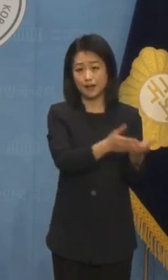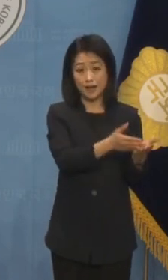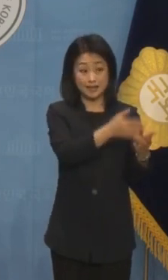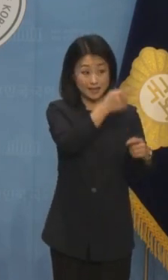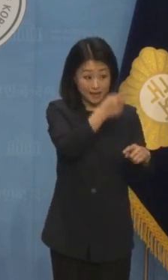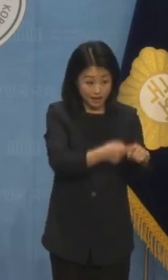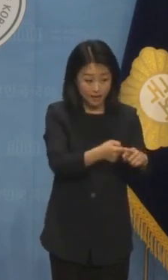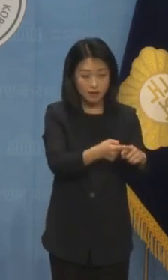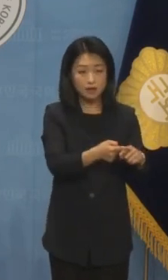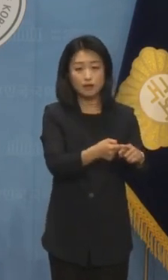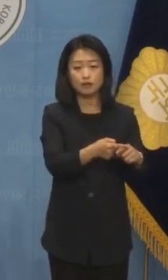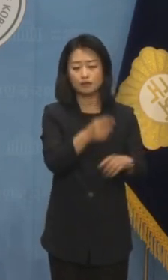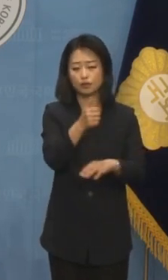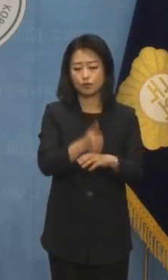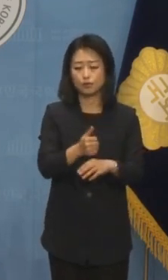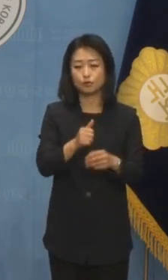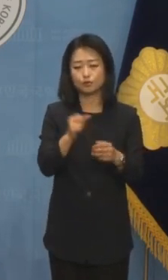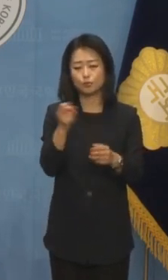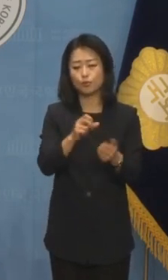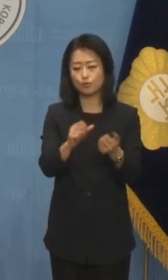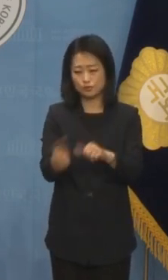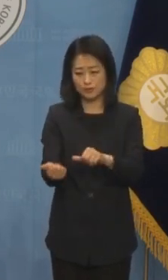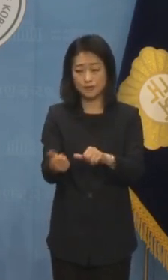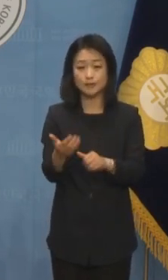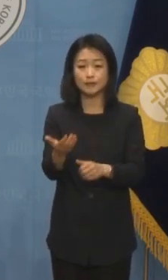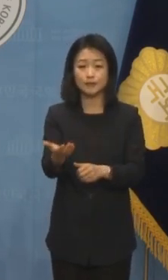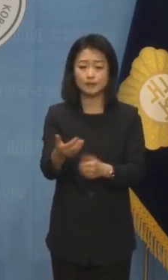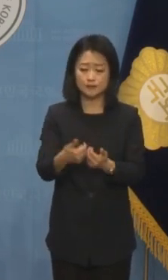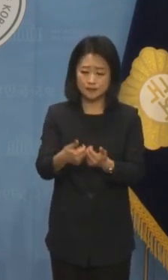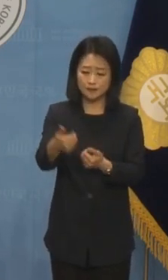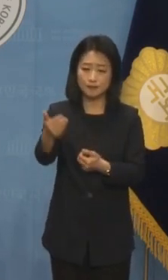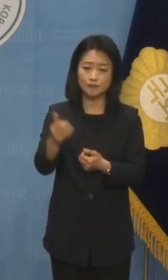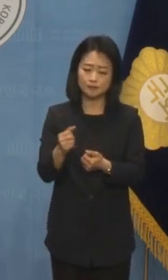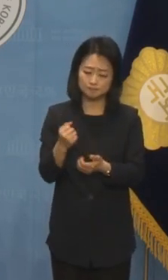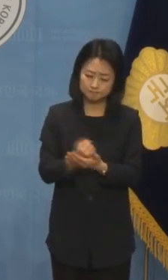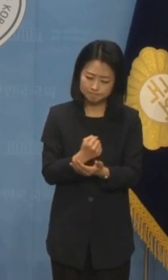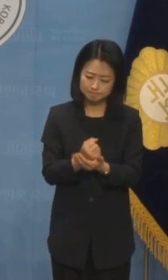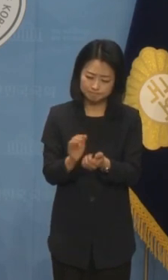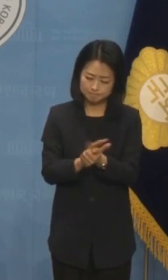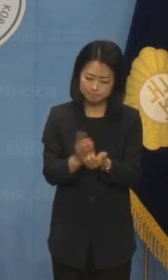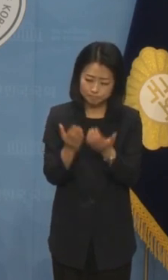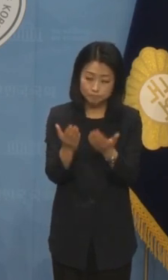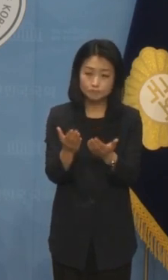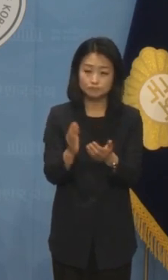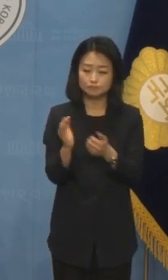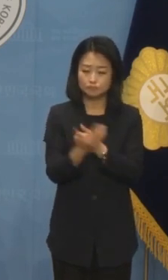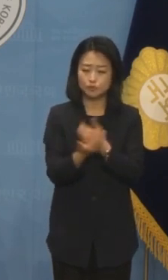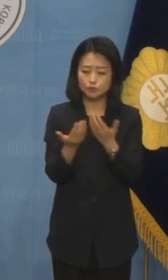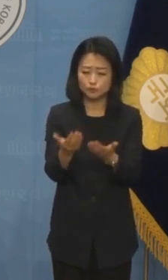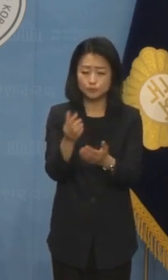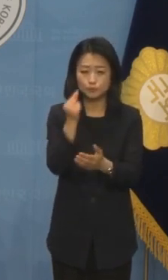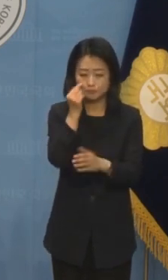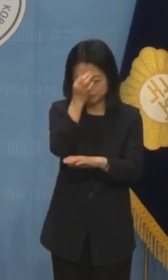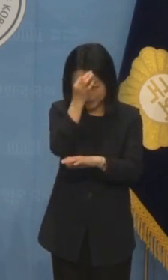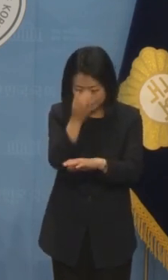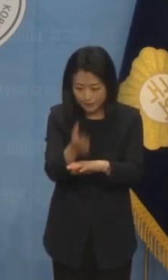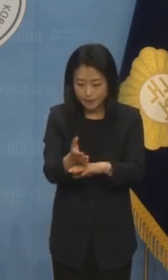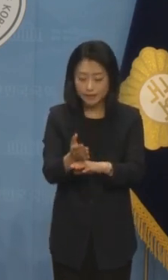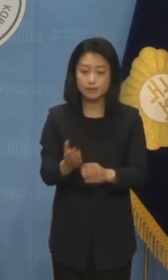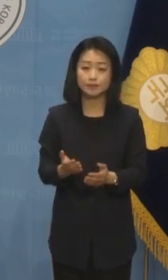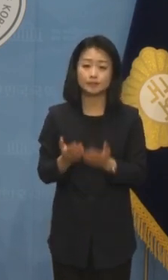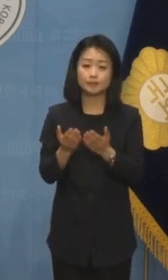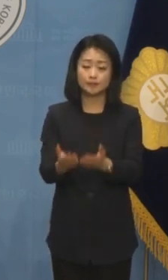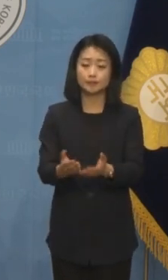피해자가 세상을 떠났습니다. 삼각 고인의 명복을 빕니다. 지켜주지 못해서 미안합니다.